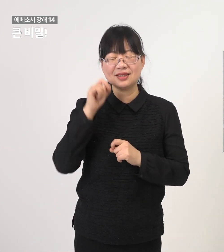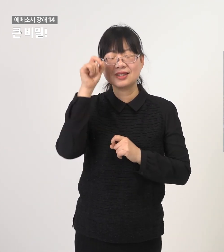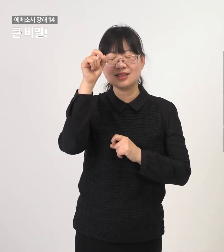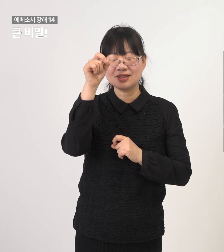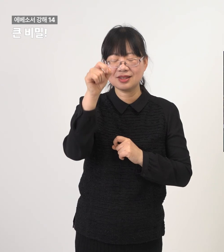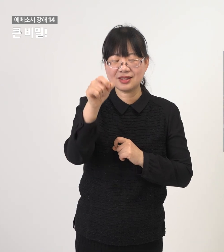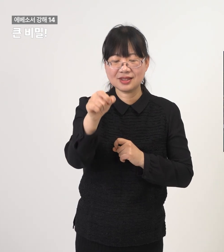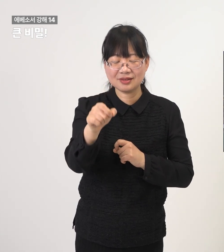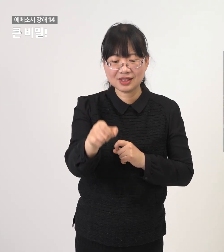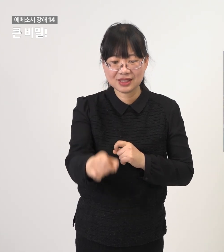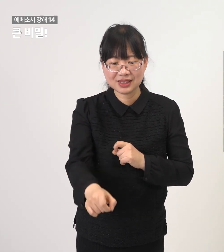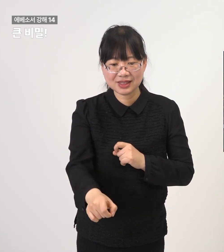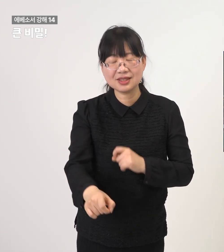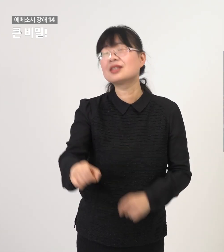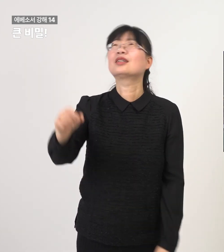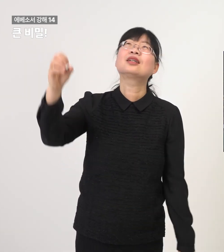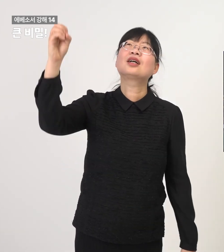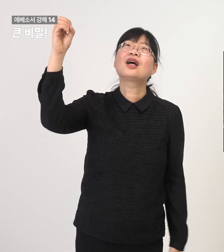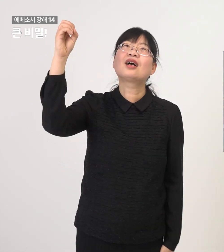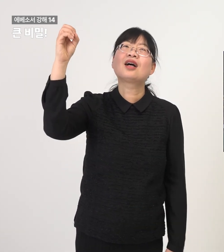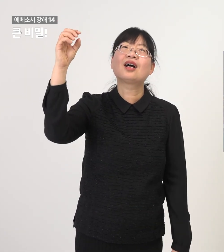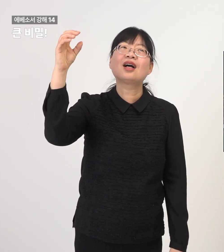영원한 신비